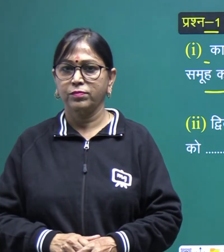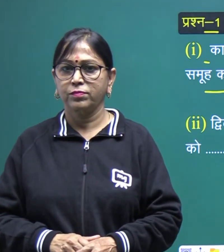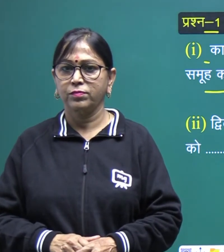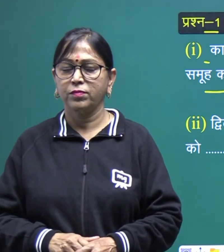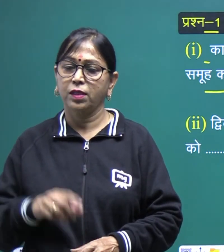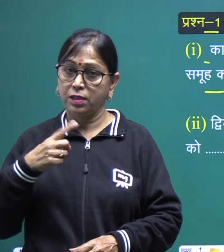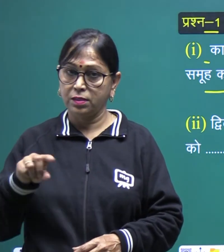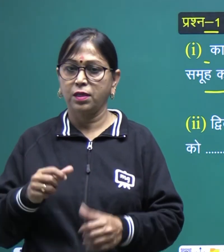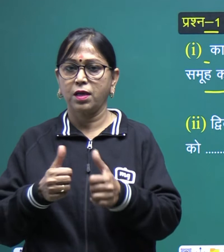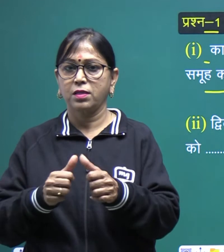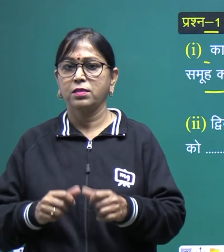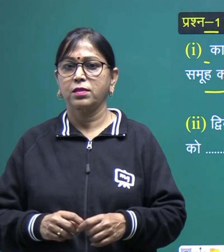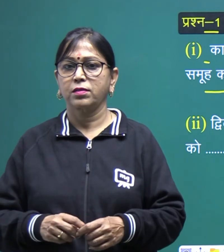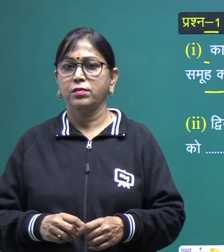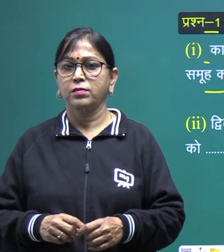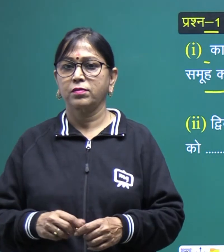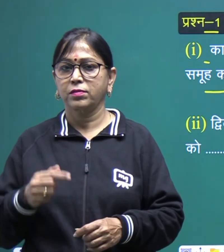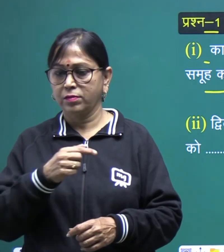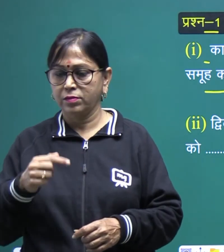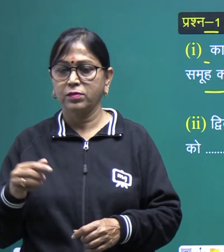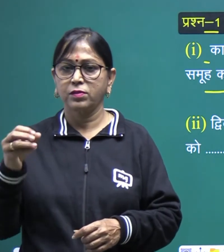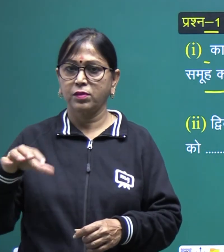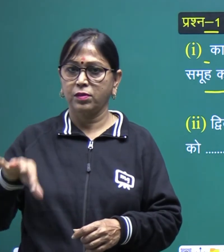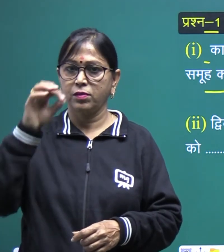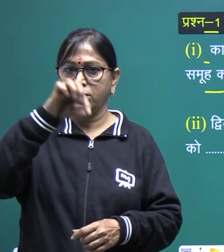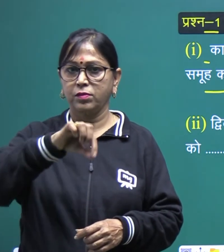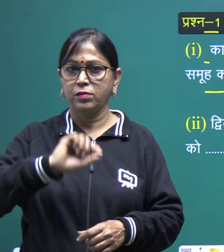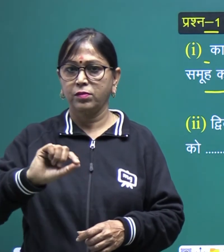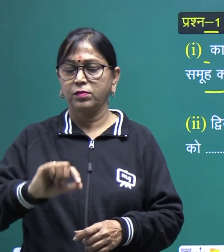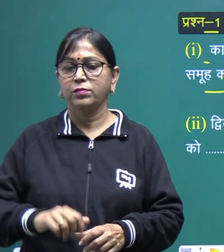सही उत्तर रिक्त स्थान में लिखेंगे।